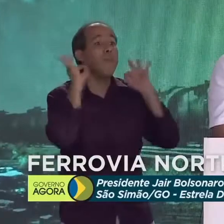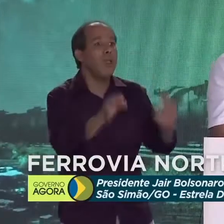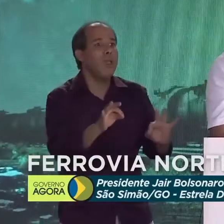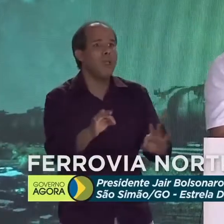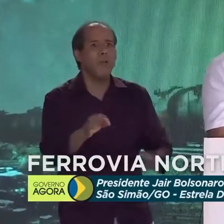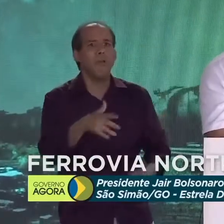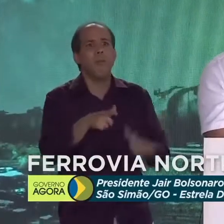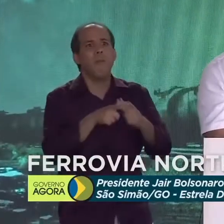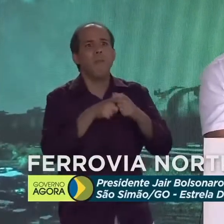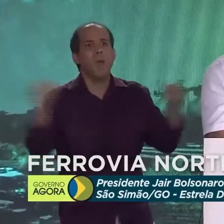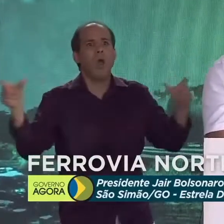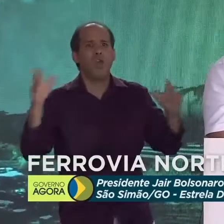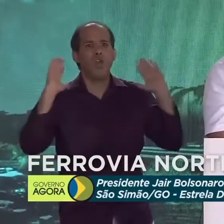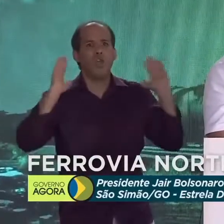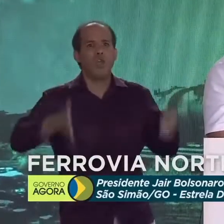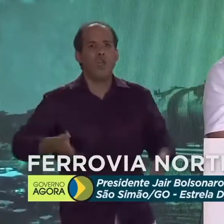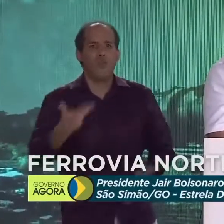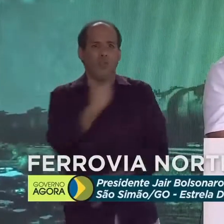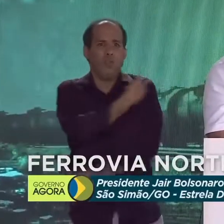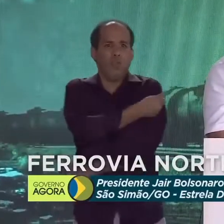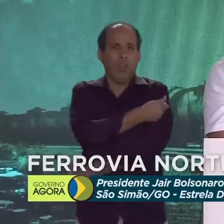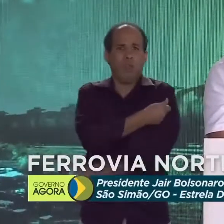temos gente vacinada.